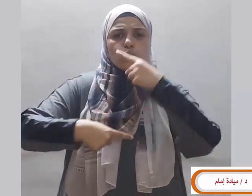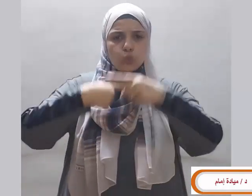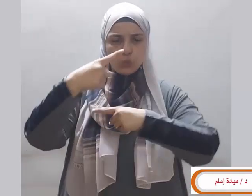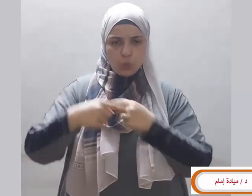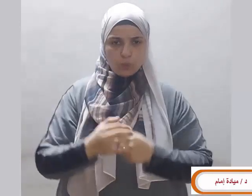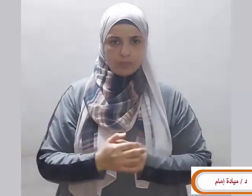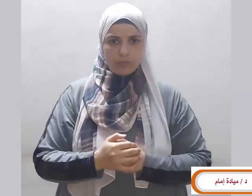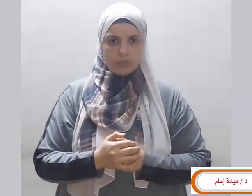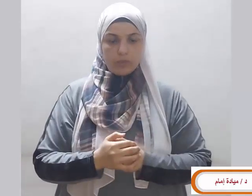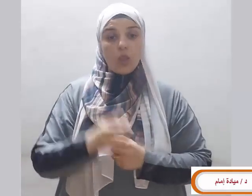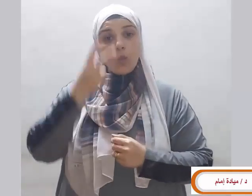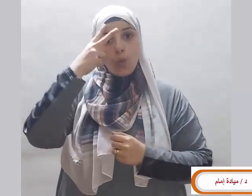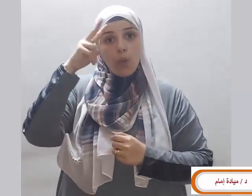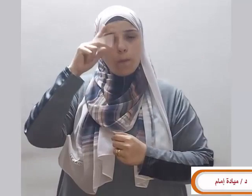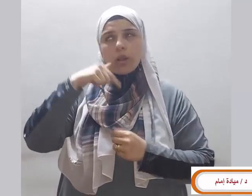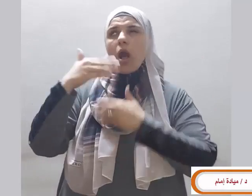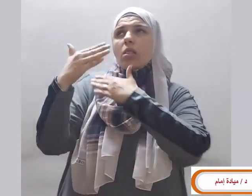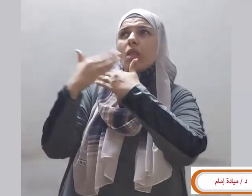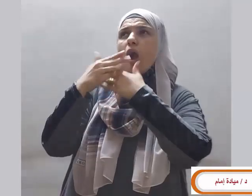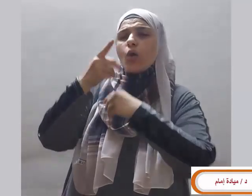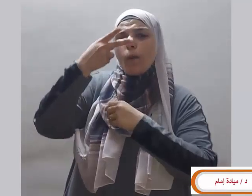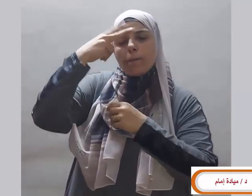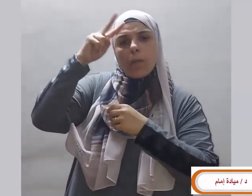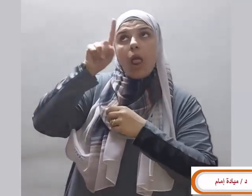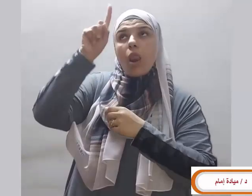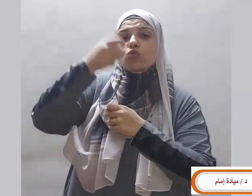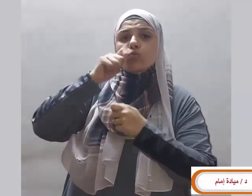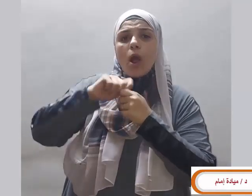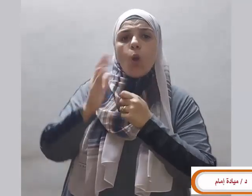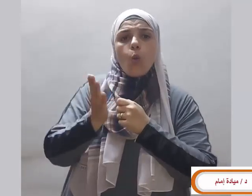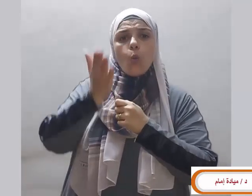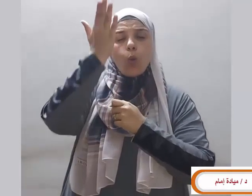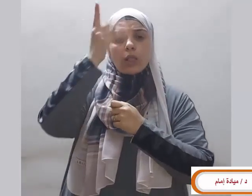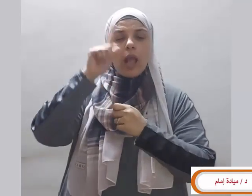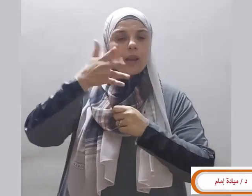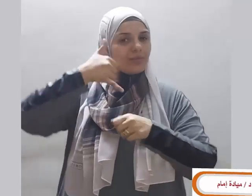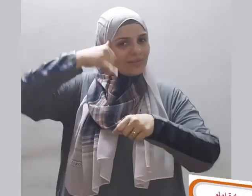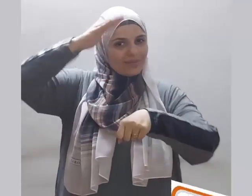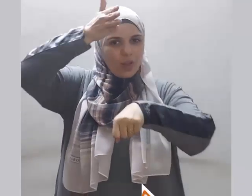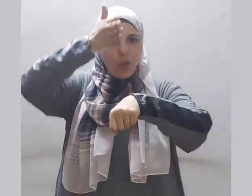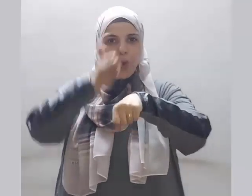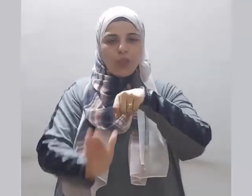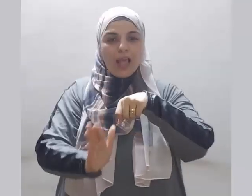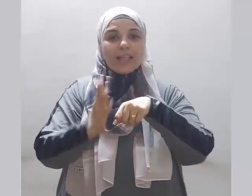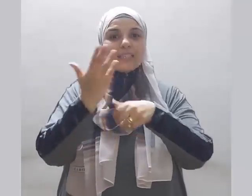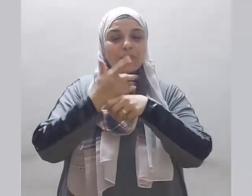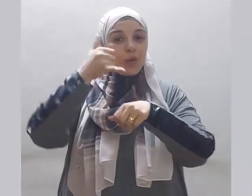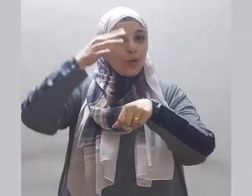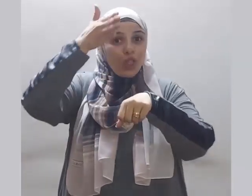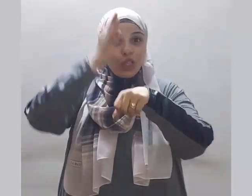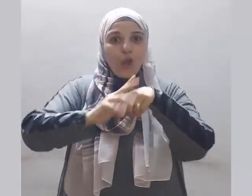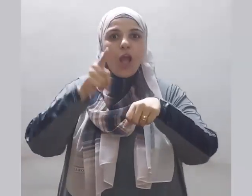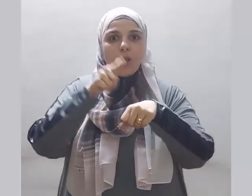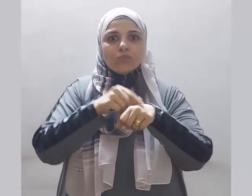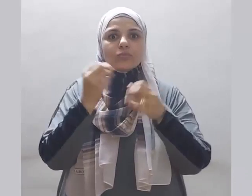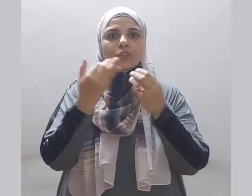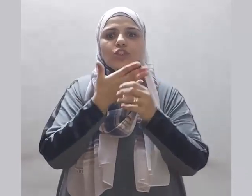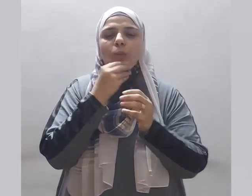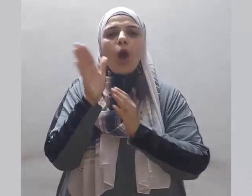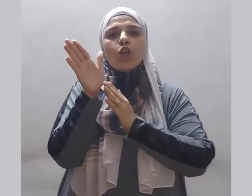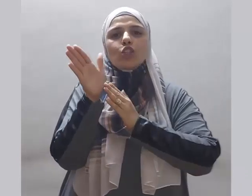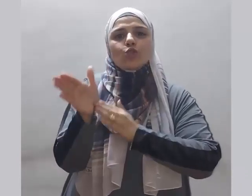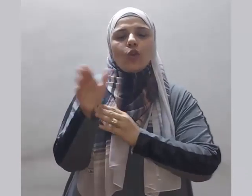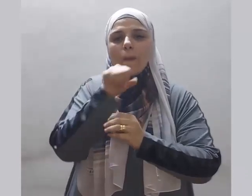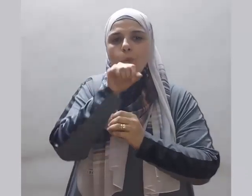والتحميد ومنها التقرب الى الله عز وجل بشعير الاضحيه لما في ذلك من موافقه سنه